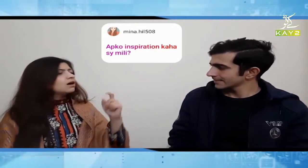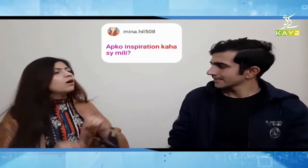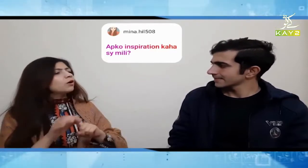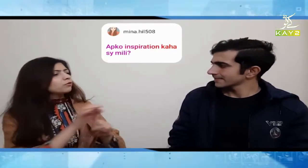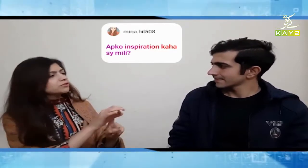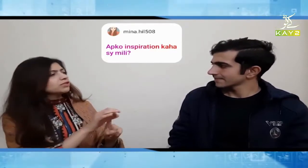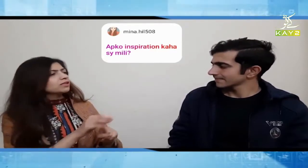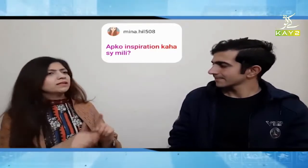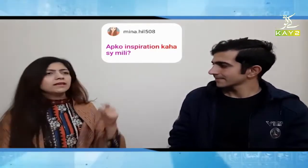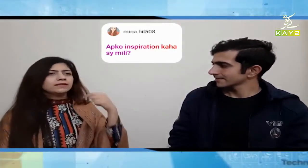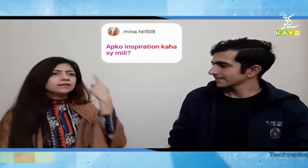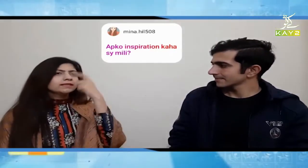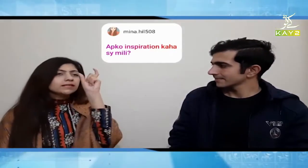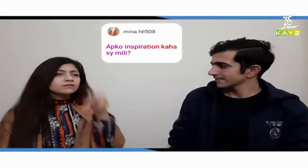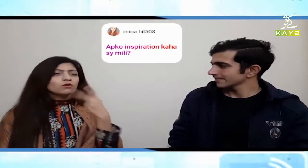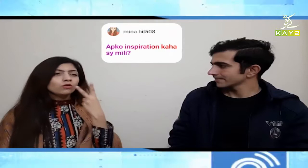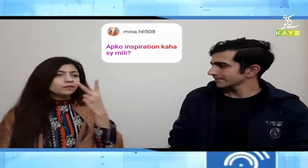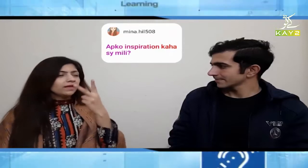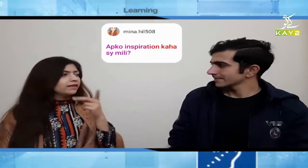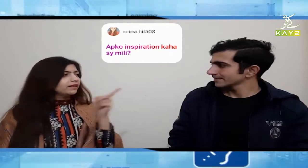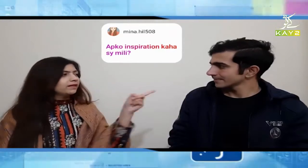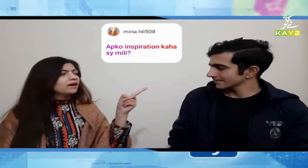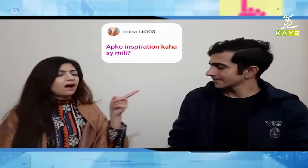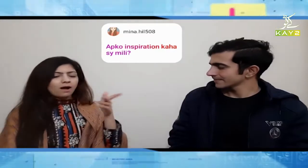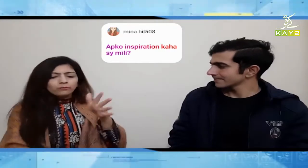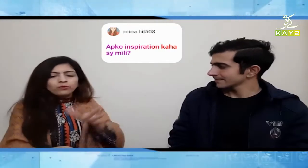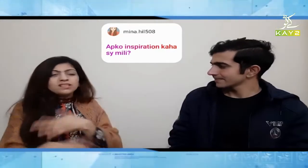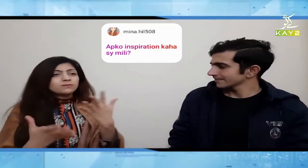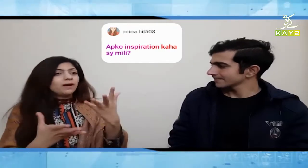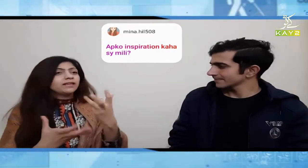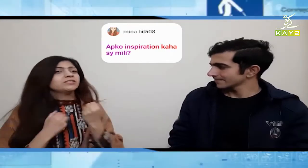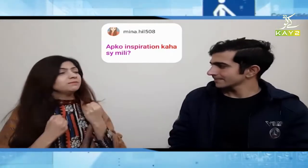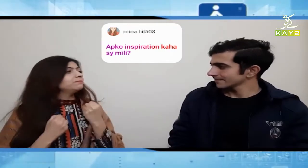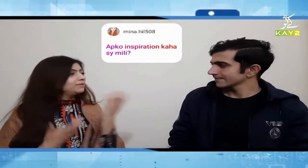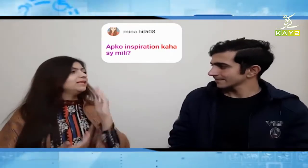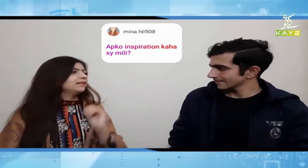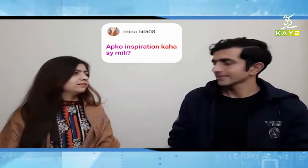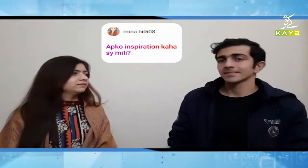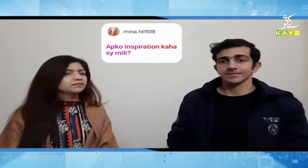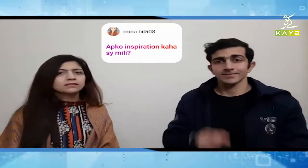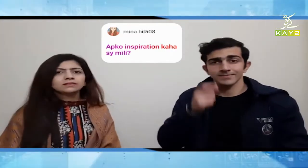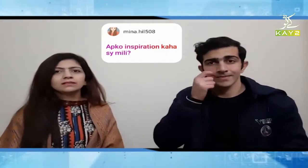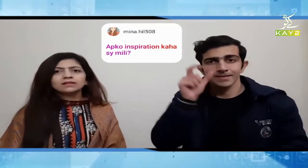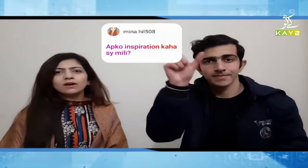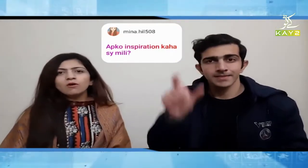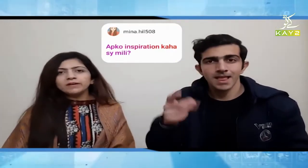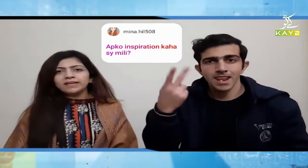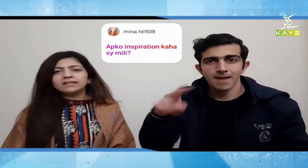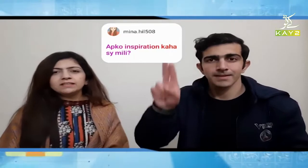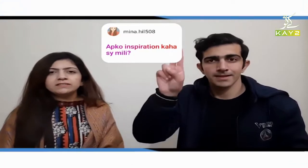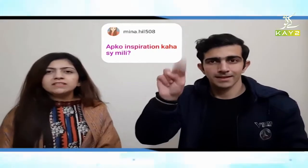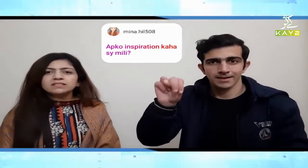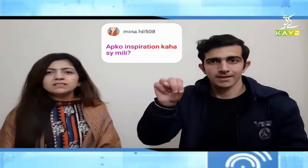मीना, और वो क्वेश्चन कर रही है कि किसको देख के आपको इंस्पायरेशन मिली।